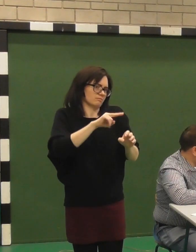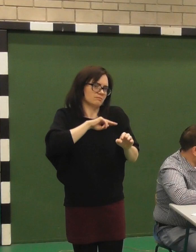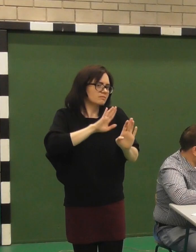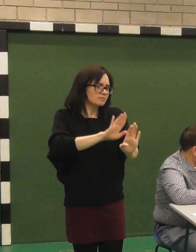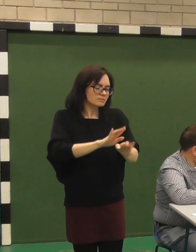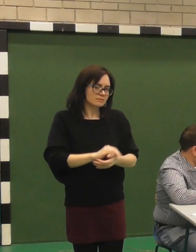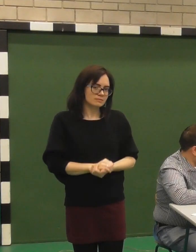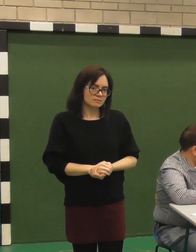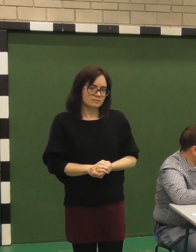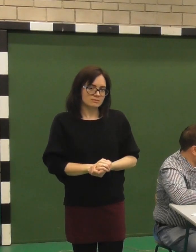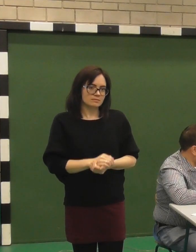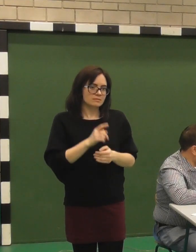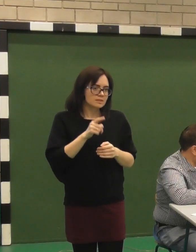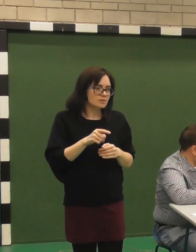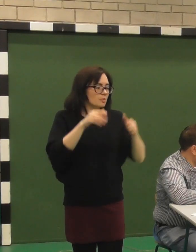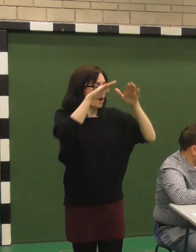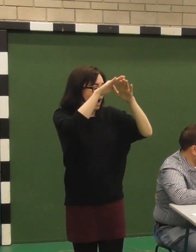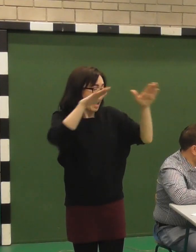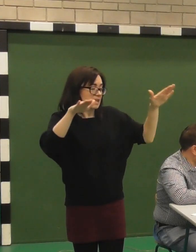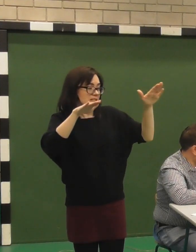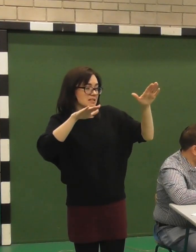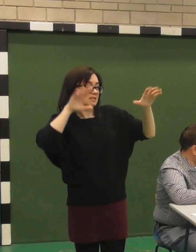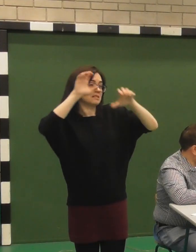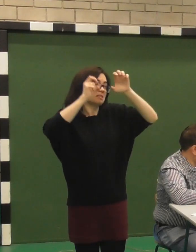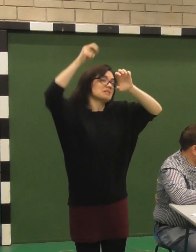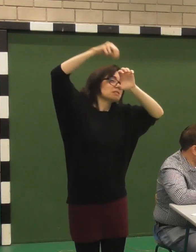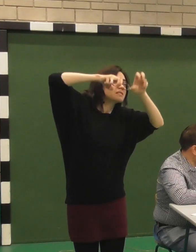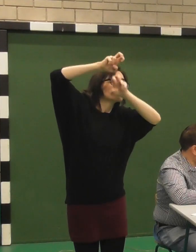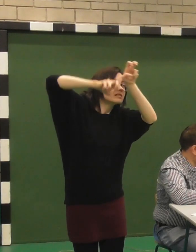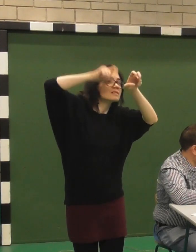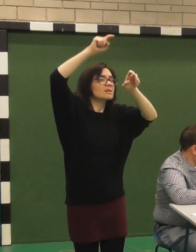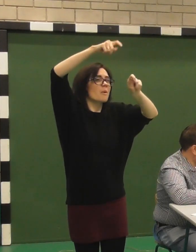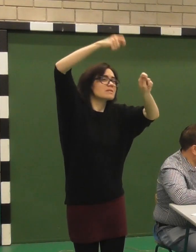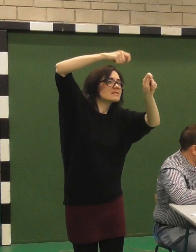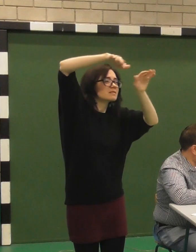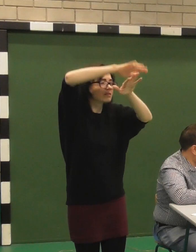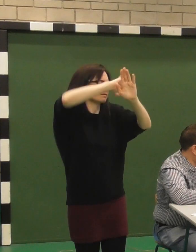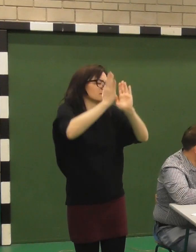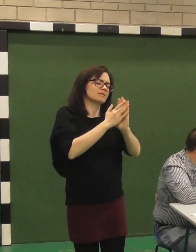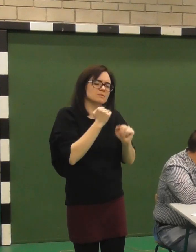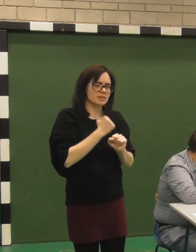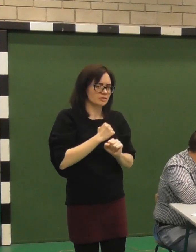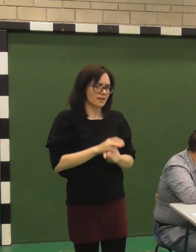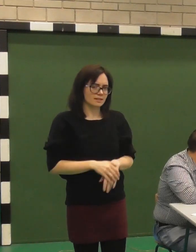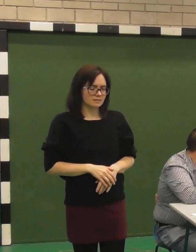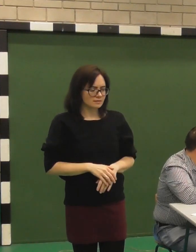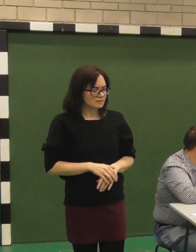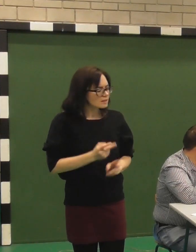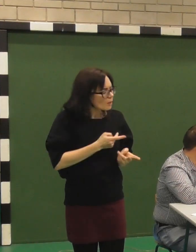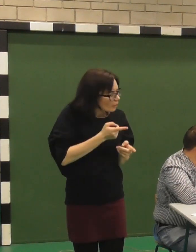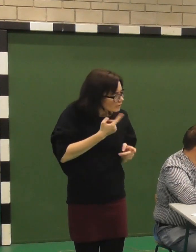ő fölment a házak tetején, és dolgozott minden. És hol tetszett dolgozni?